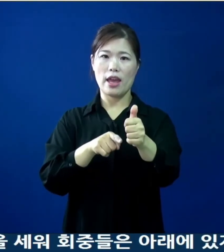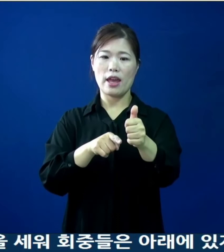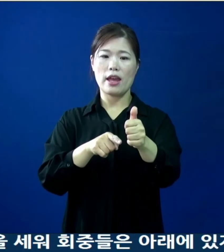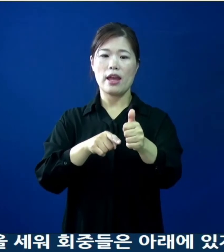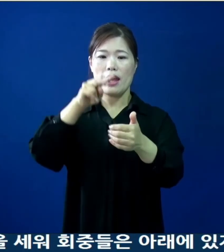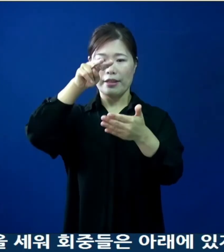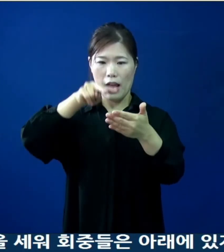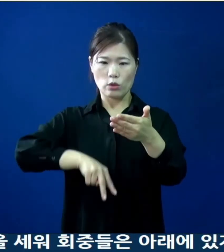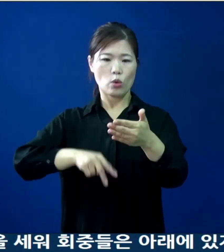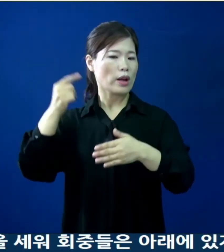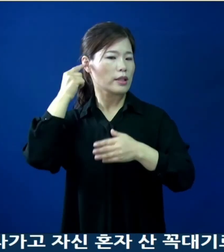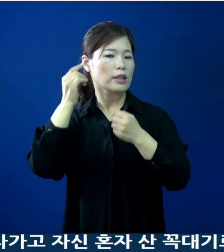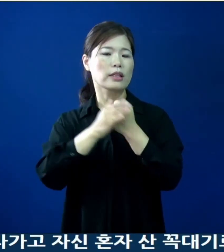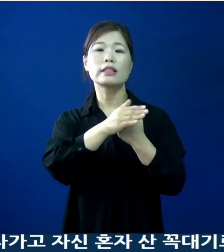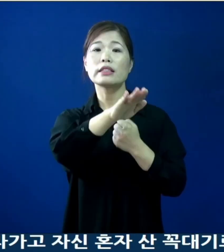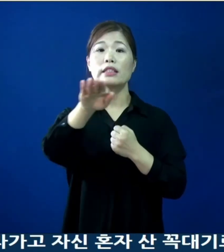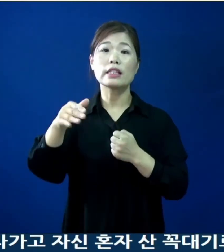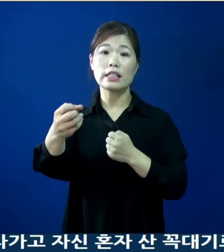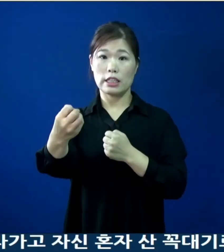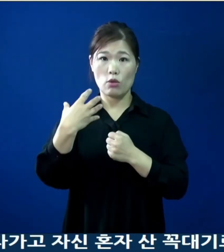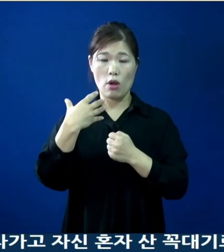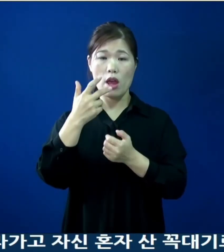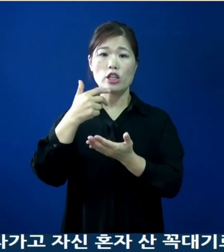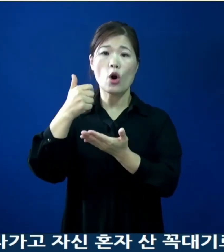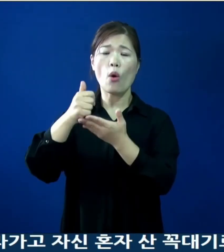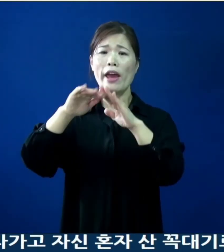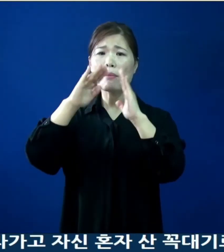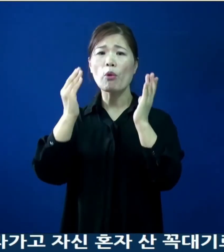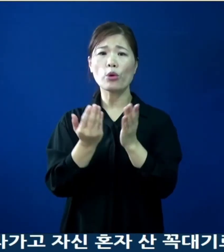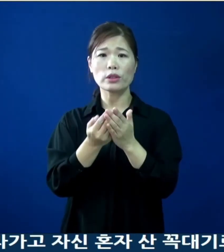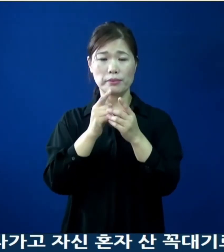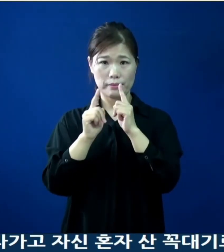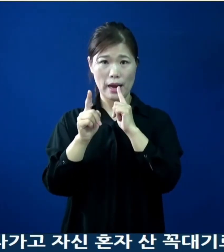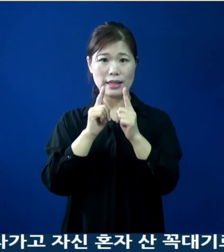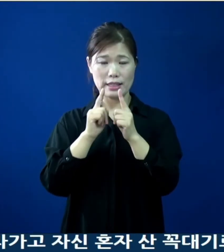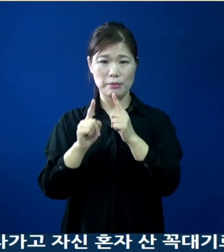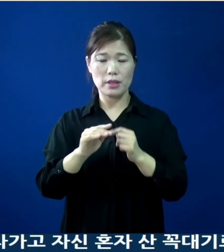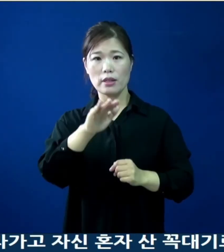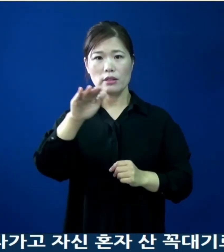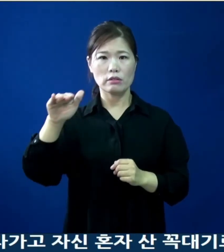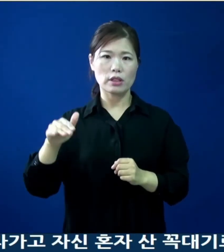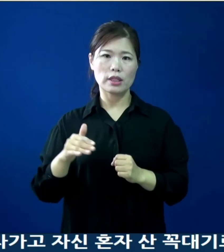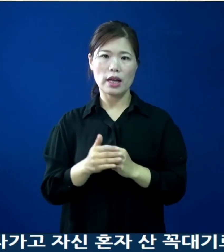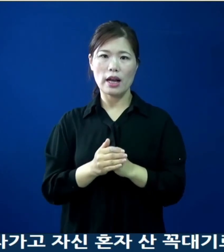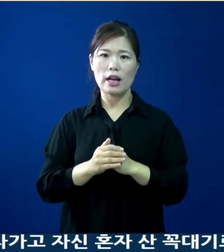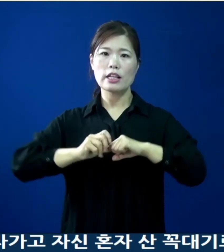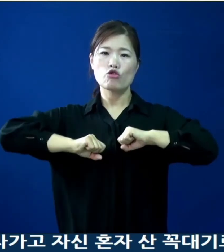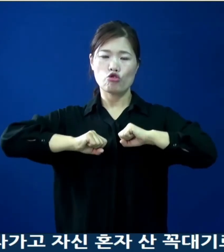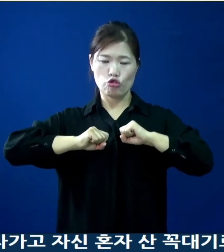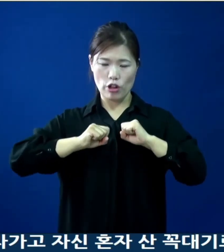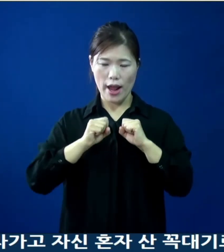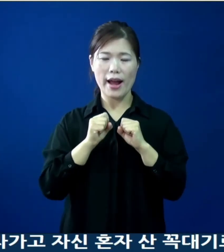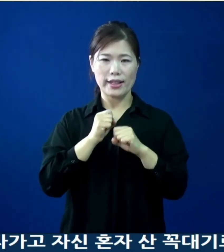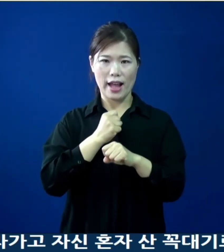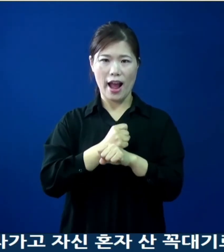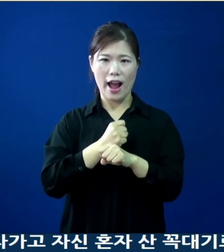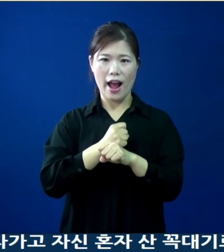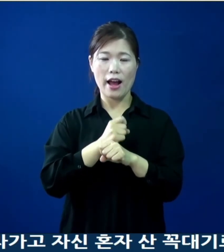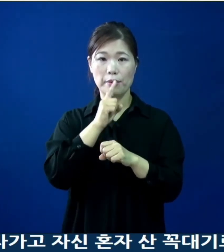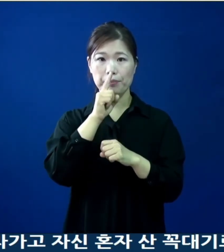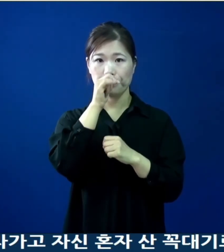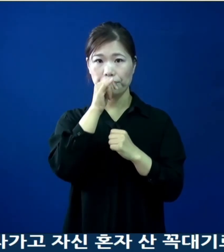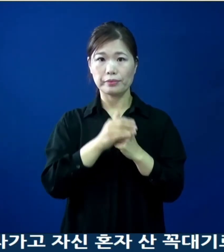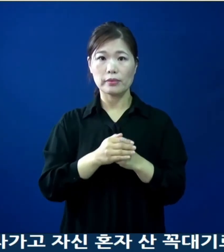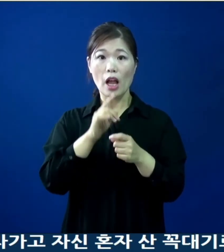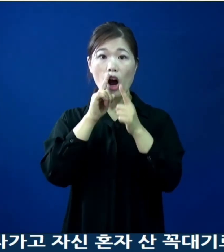하니 그들이 이르되 여호와의 모든 말씀을 우리가 준행하리이다. 언약을 맺는 거예요. 하나님이 언약서를